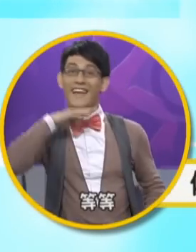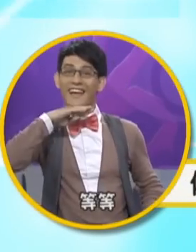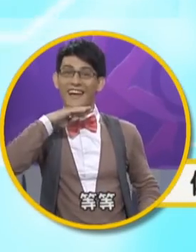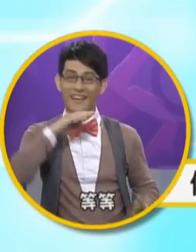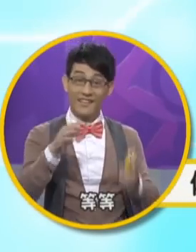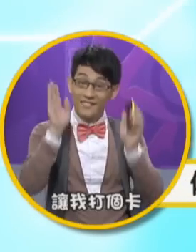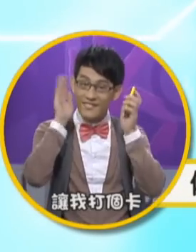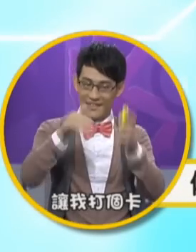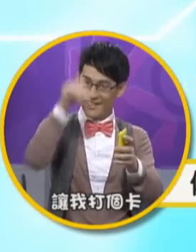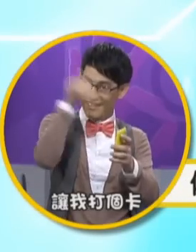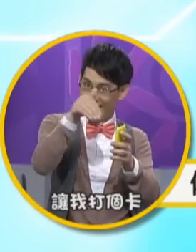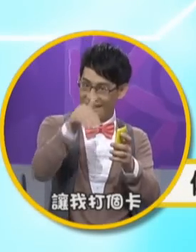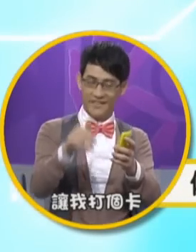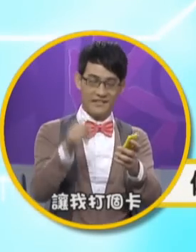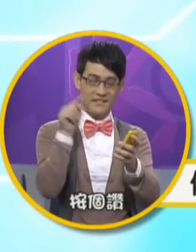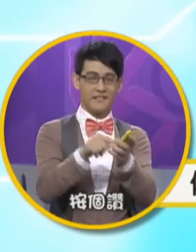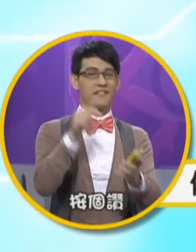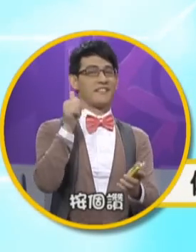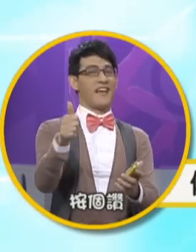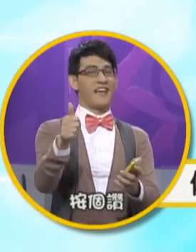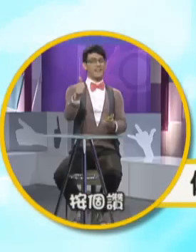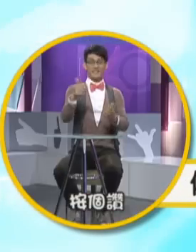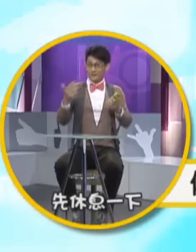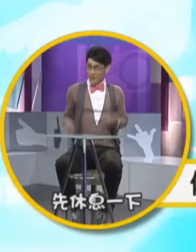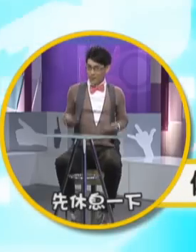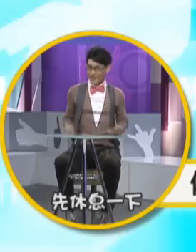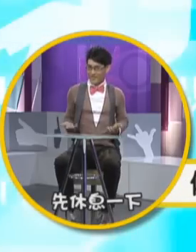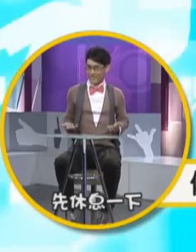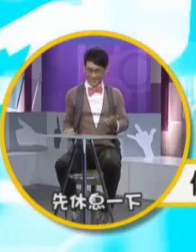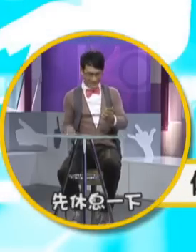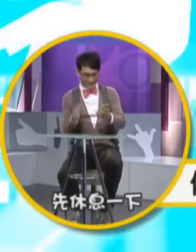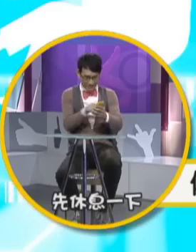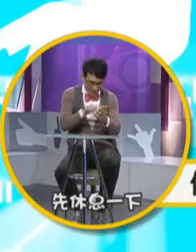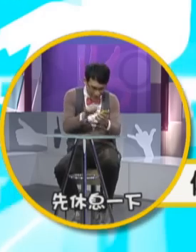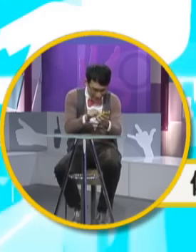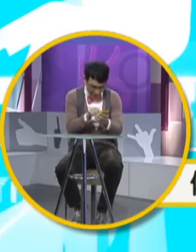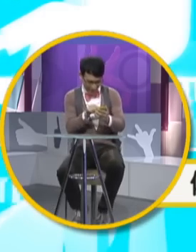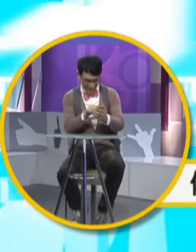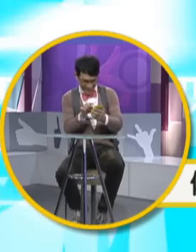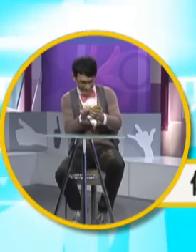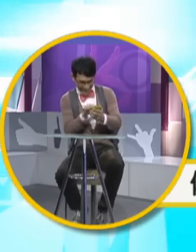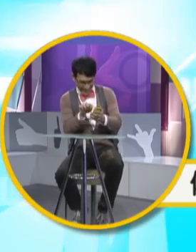嗯，等等，让我打个卡，按个赞，先休息一下。嗯，